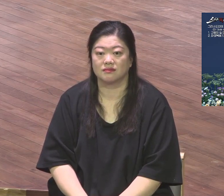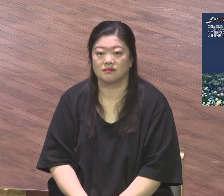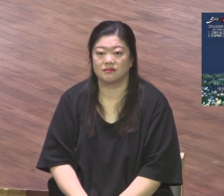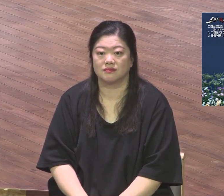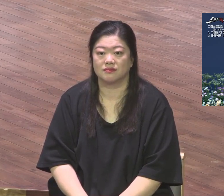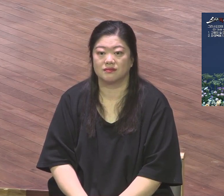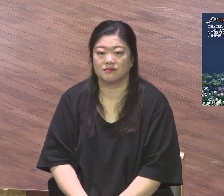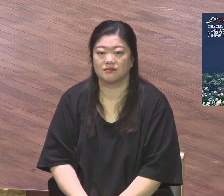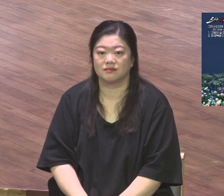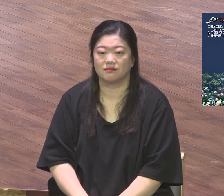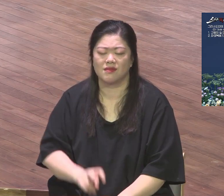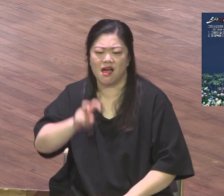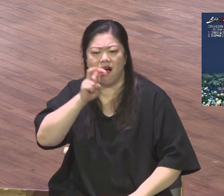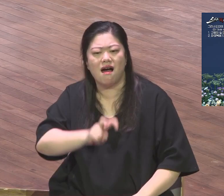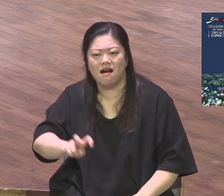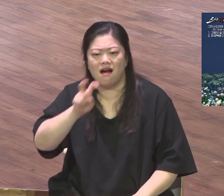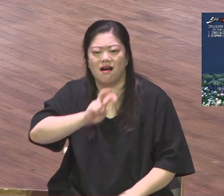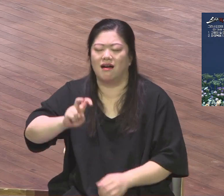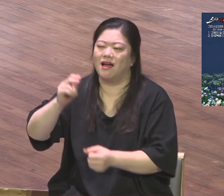하나님을